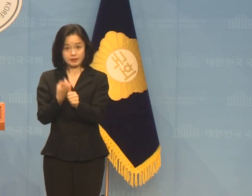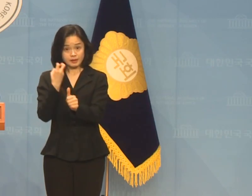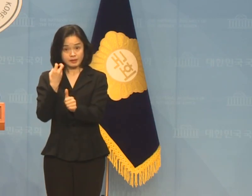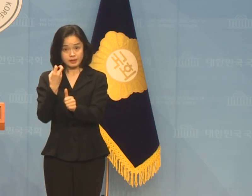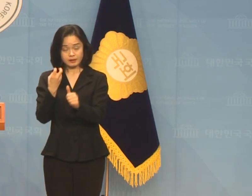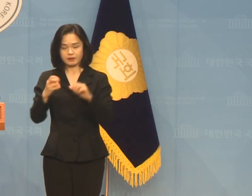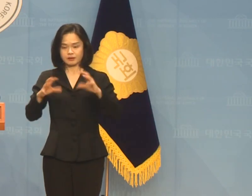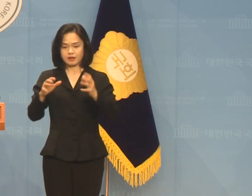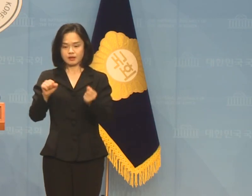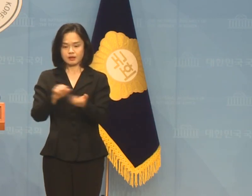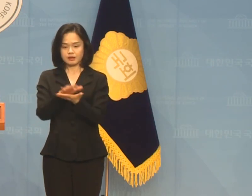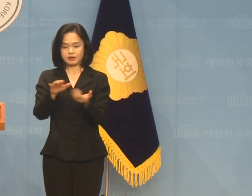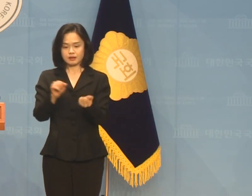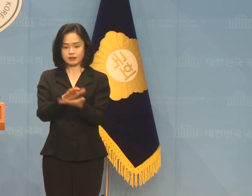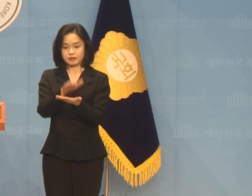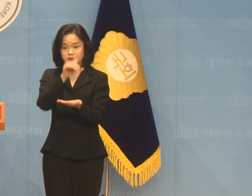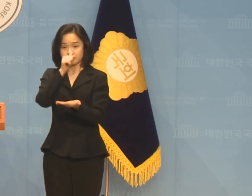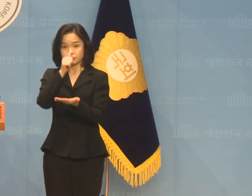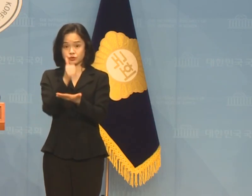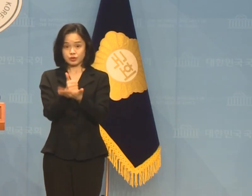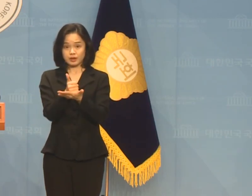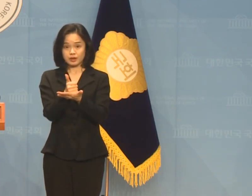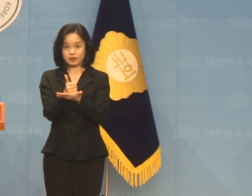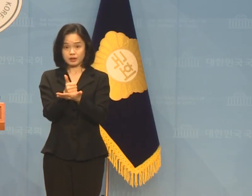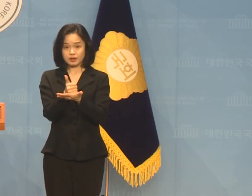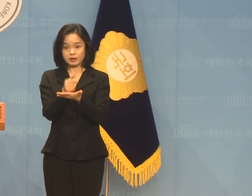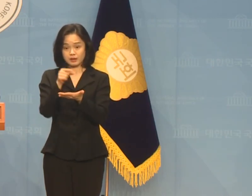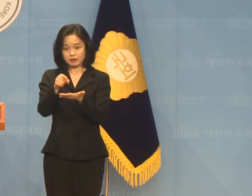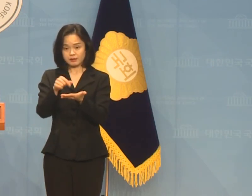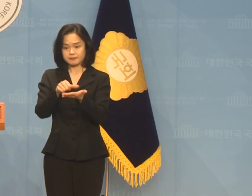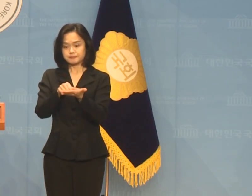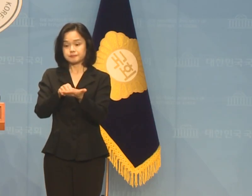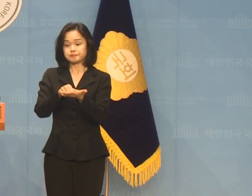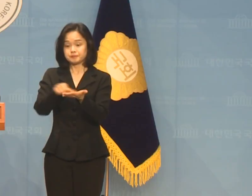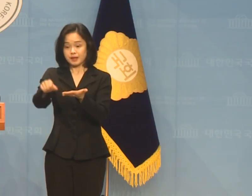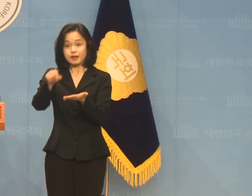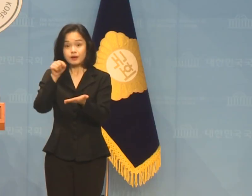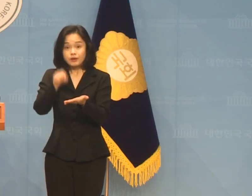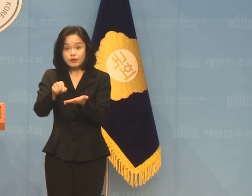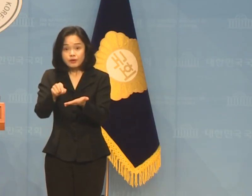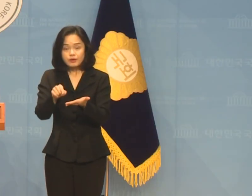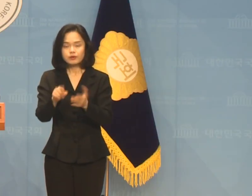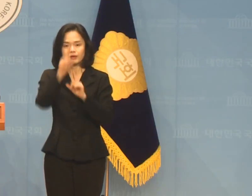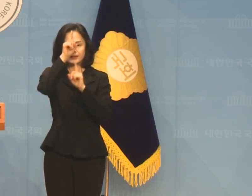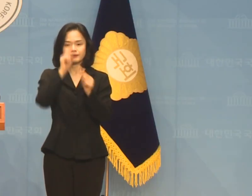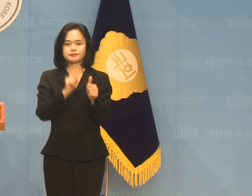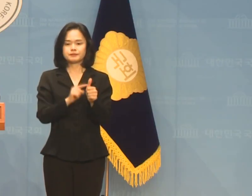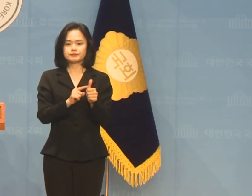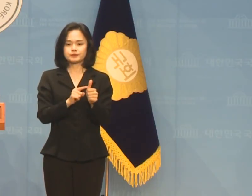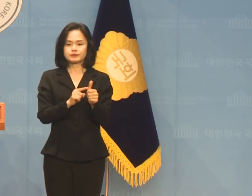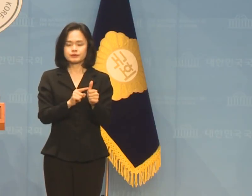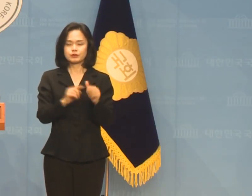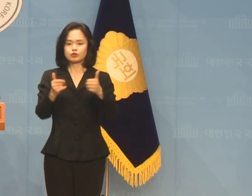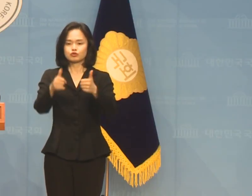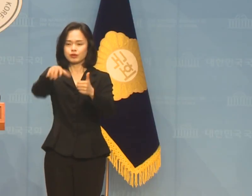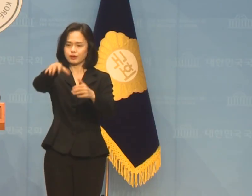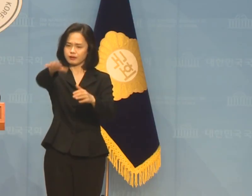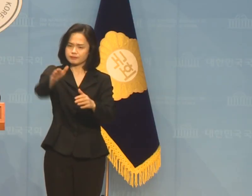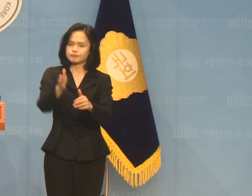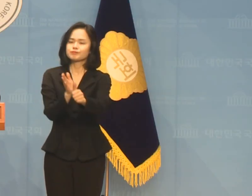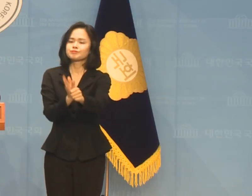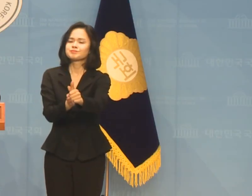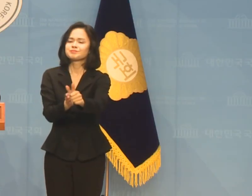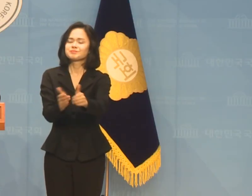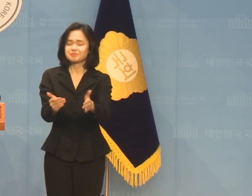국회 측의 내란죄 항목을 뺄 것을 권유했다고 합니다. 입증이 어렵고 수많은